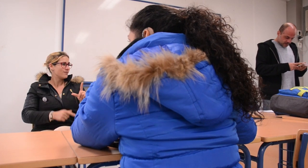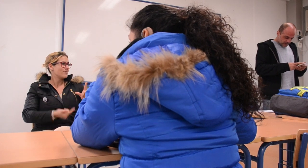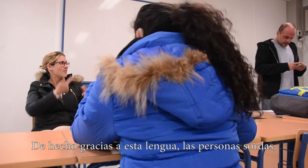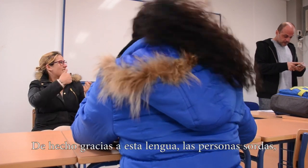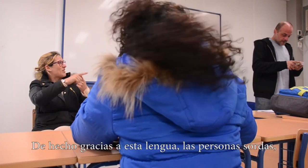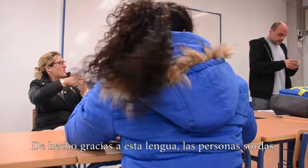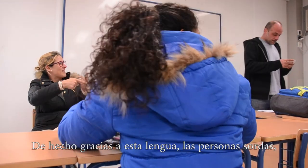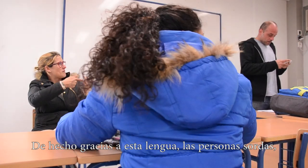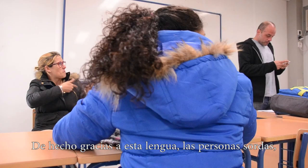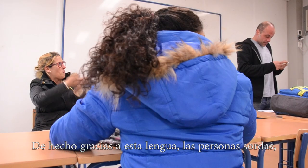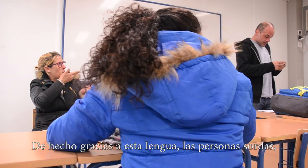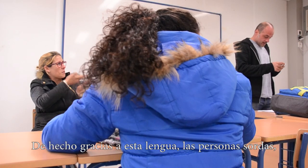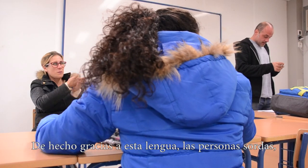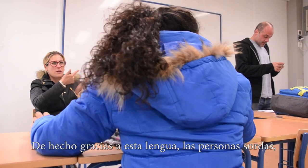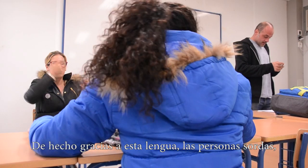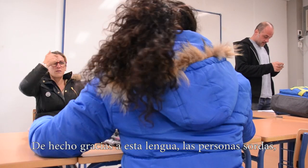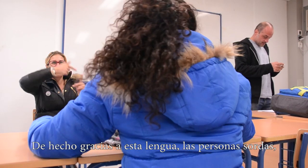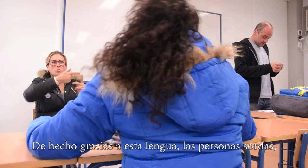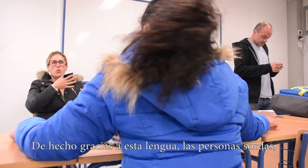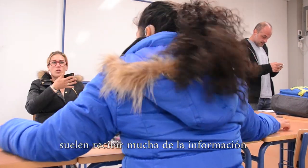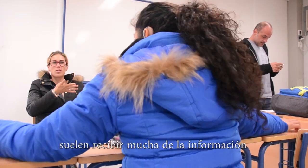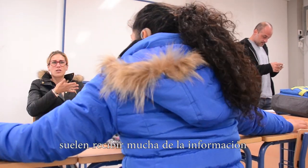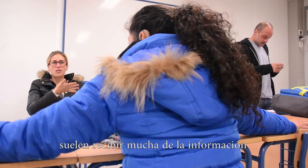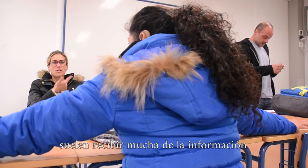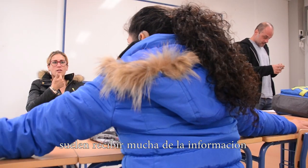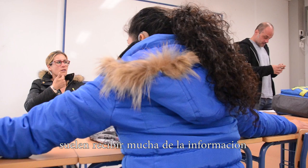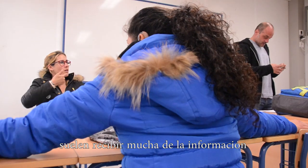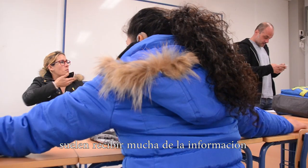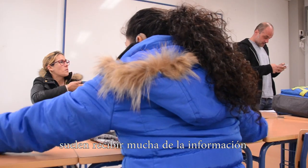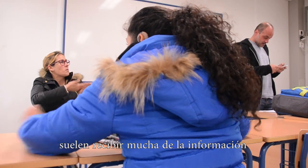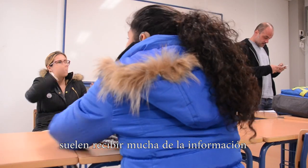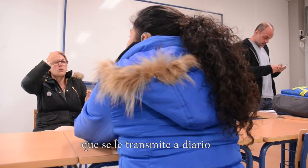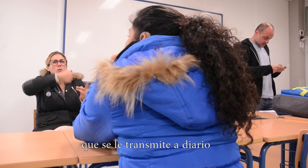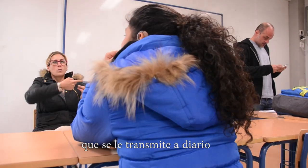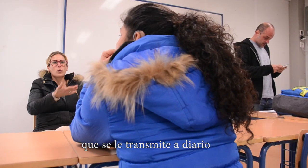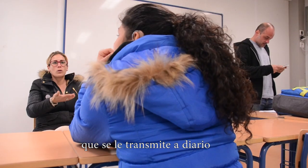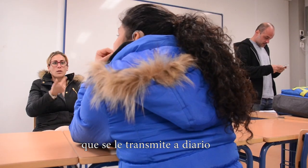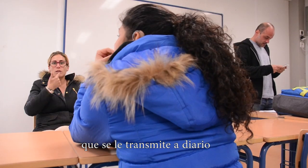De hecho, gracias a esta lengua, las personas sordas suelen recibir mucha de la información que se les transmite a diario.